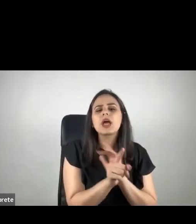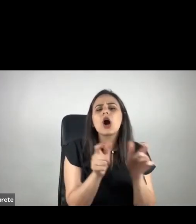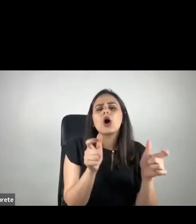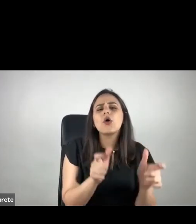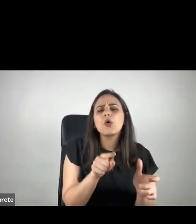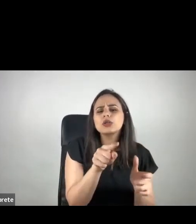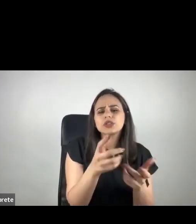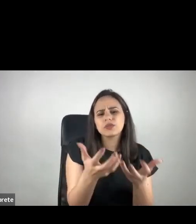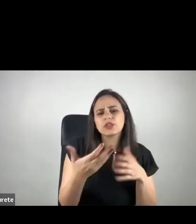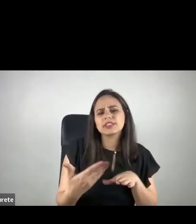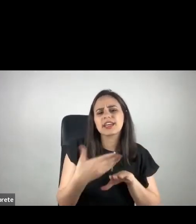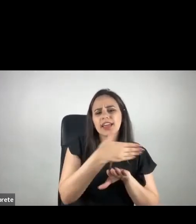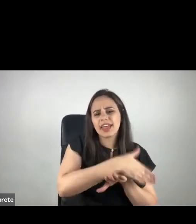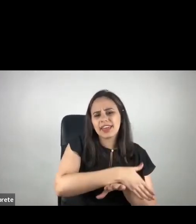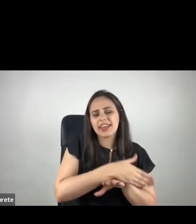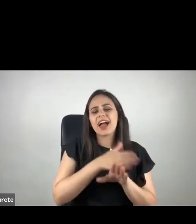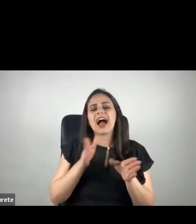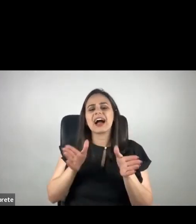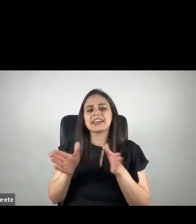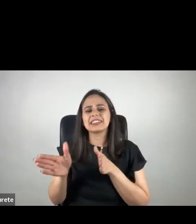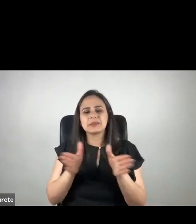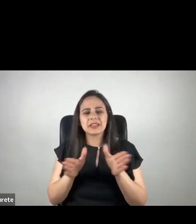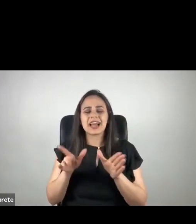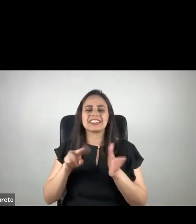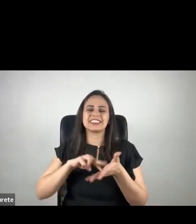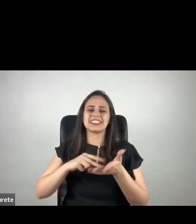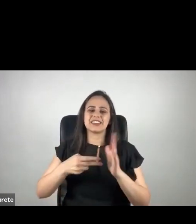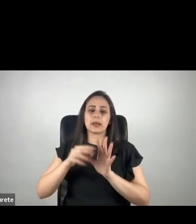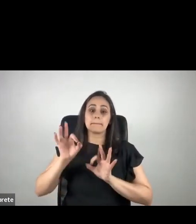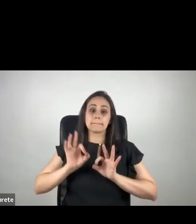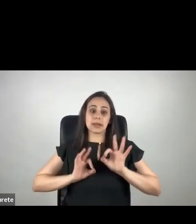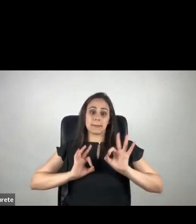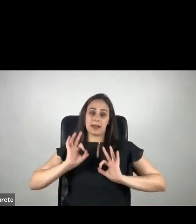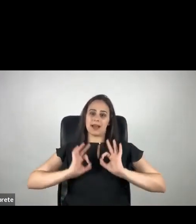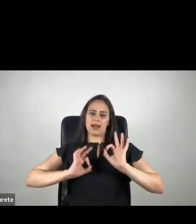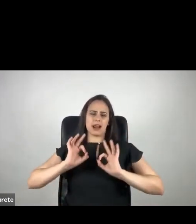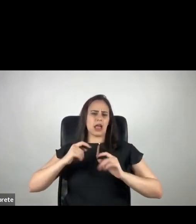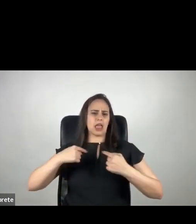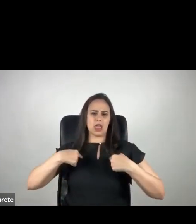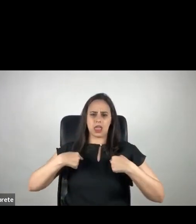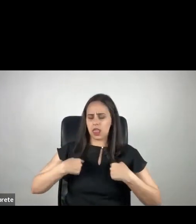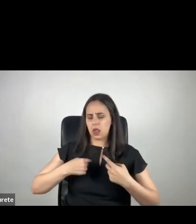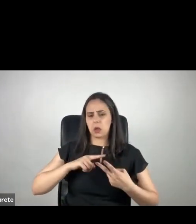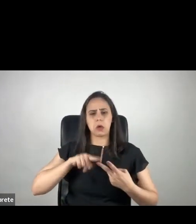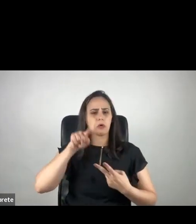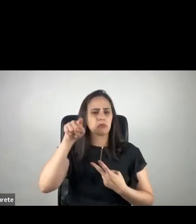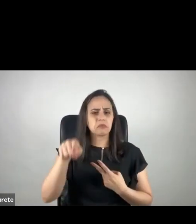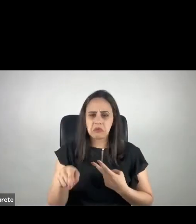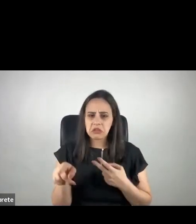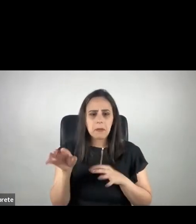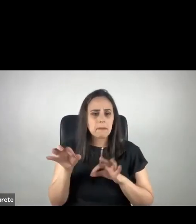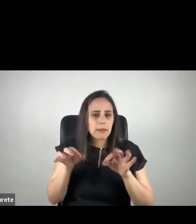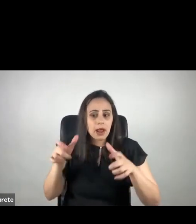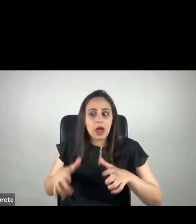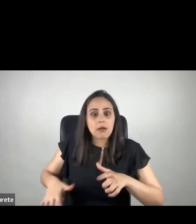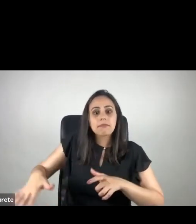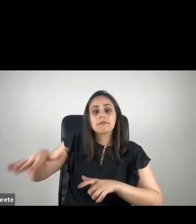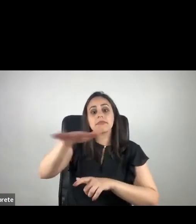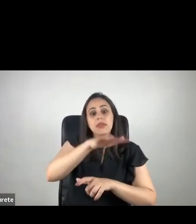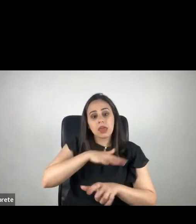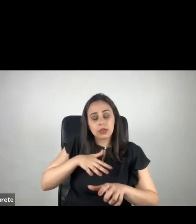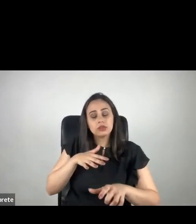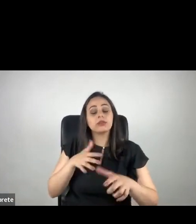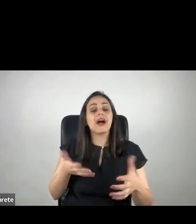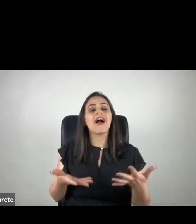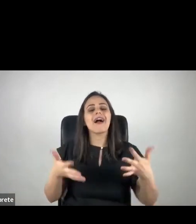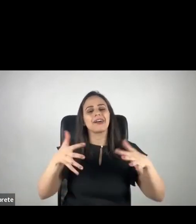ir, acessibilidade é se preparar, seja eu, você preparar o ambiente, e